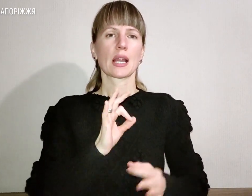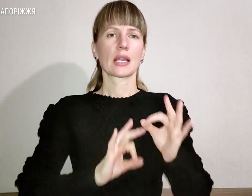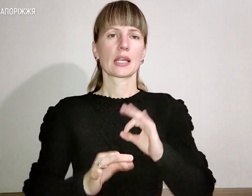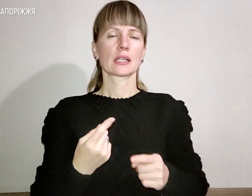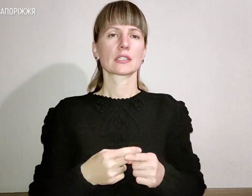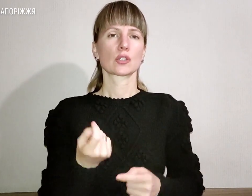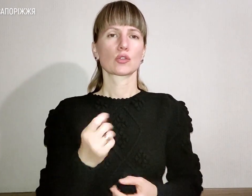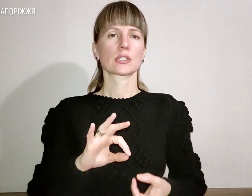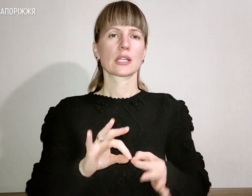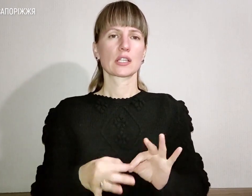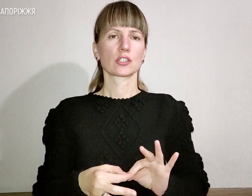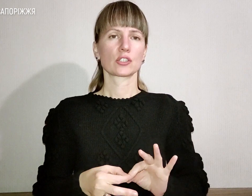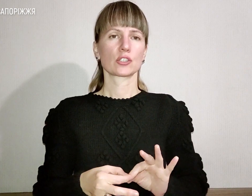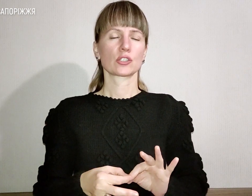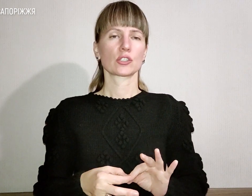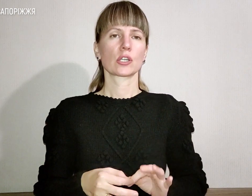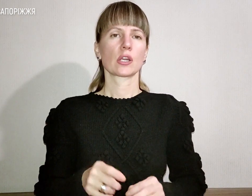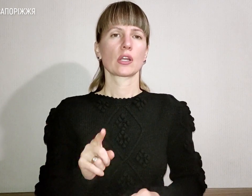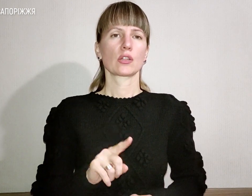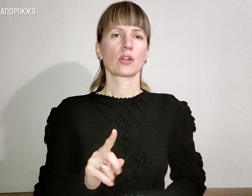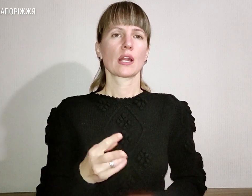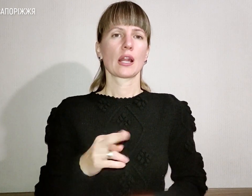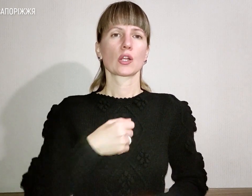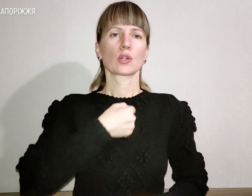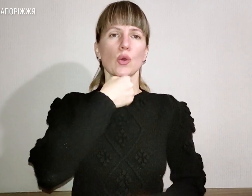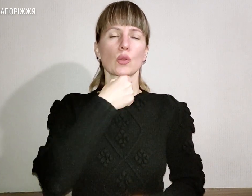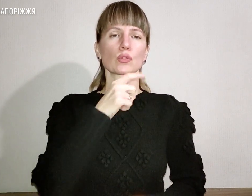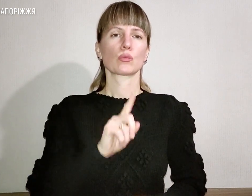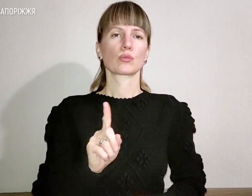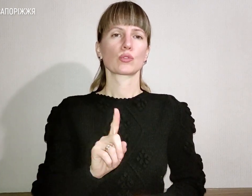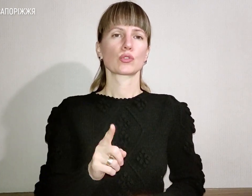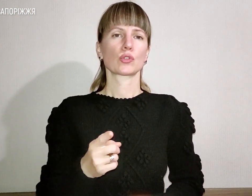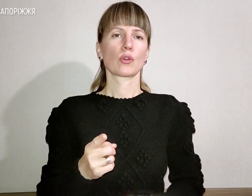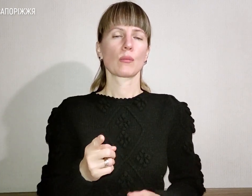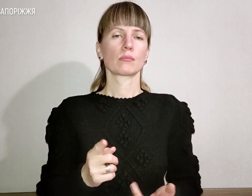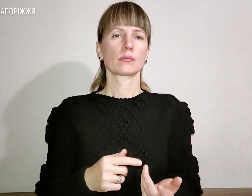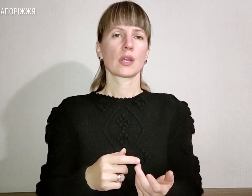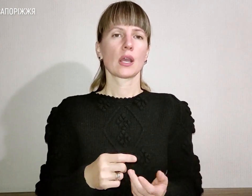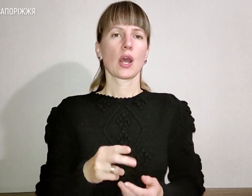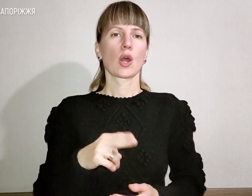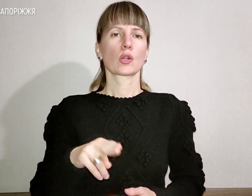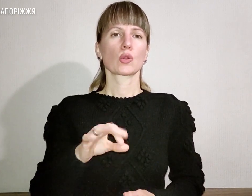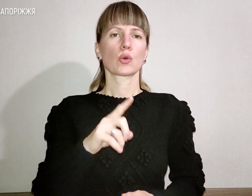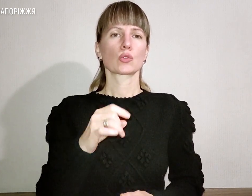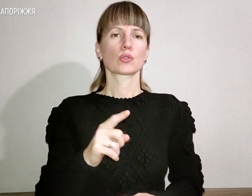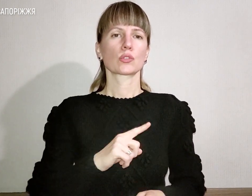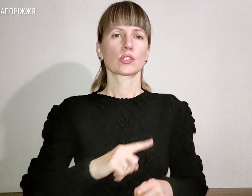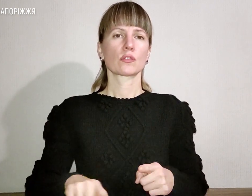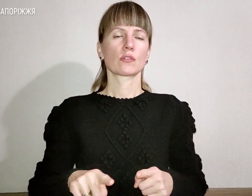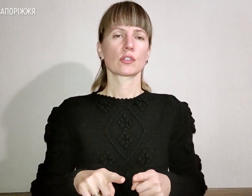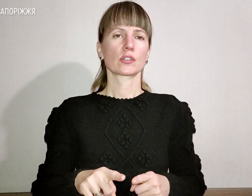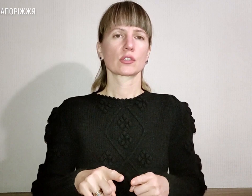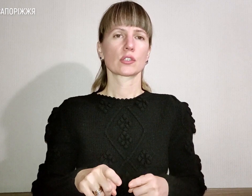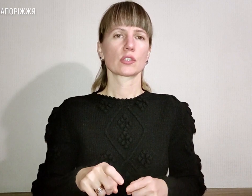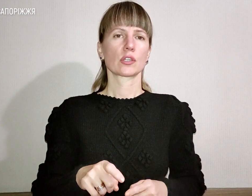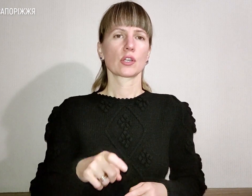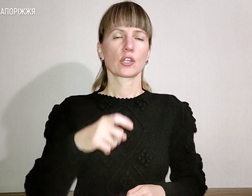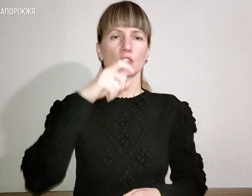трошки складніше. Те то саме і для дорослих, тому що розрахувати дозу іноді швидко жарознижуючих